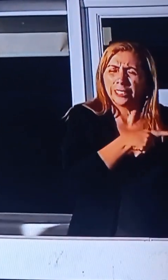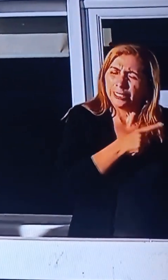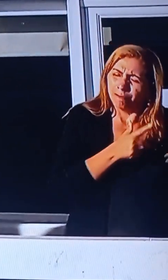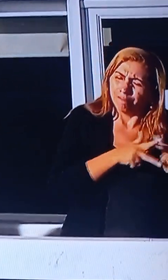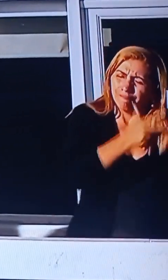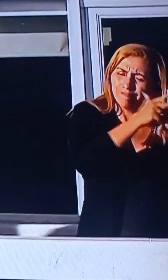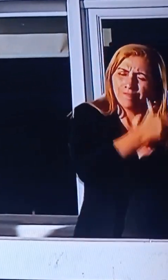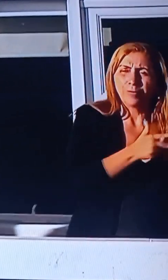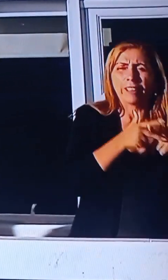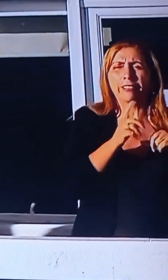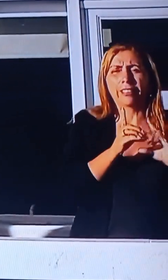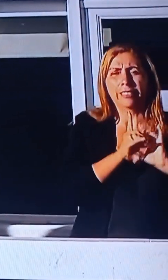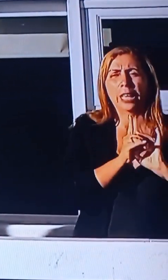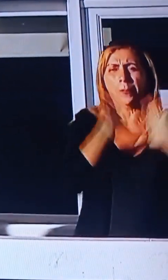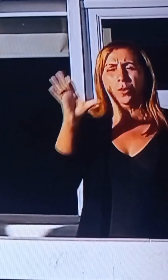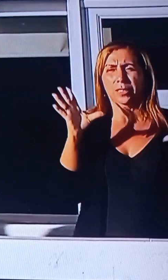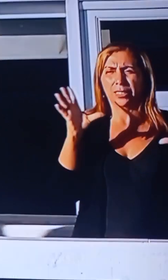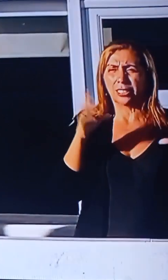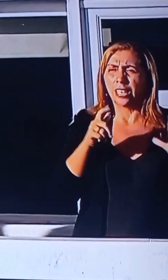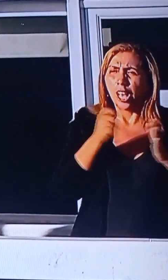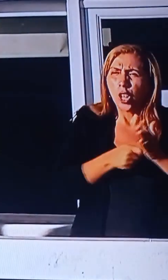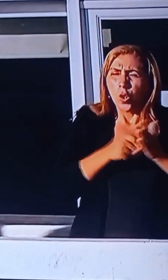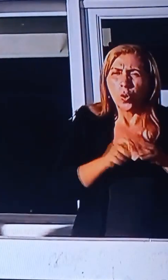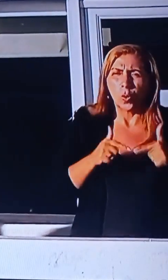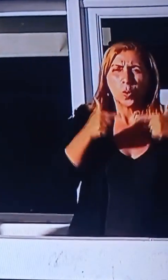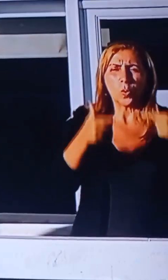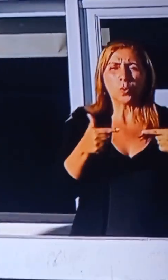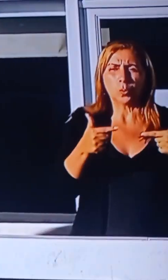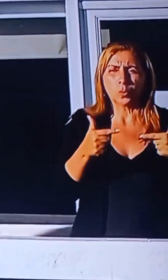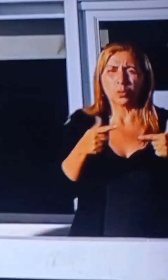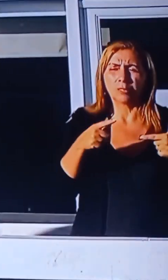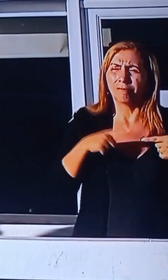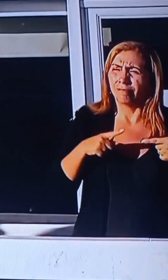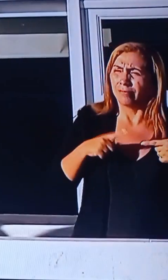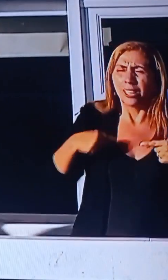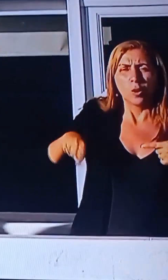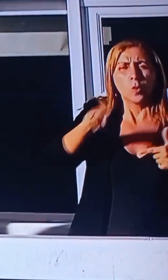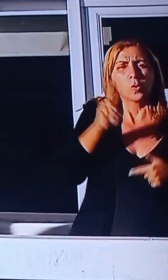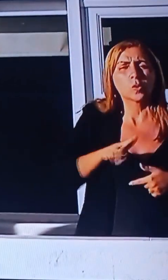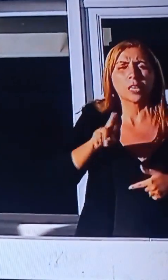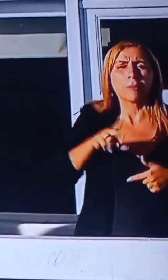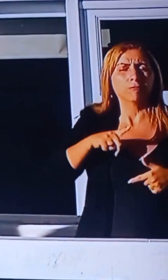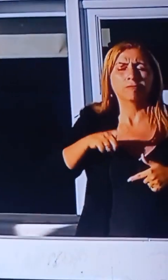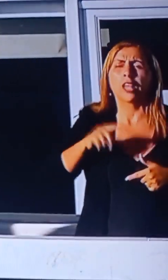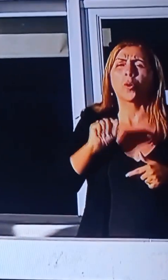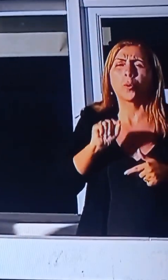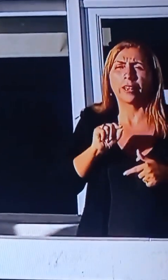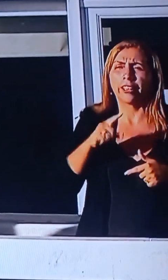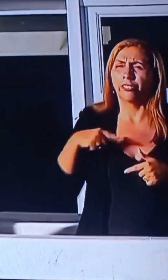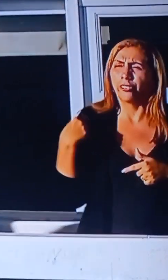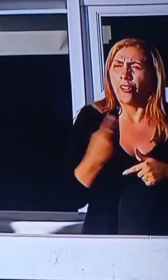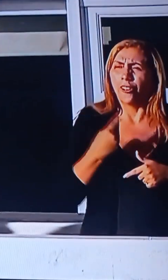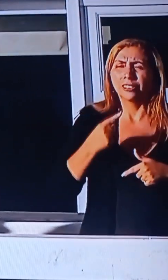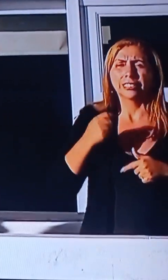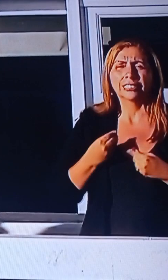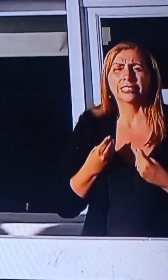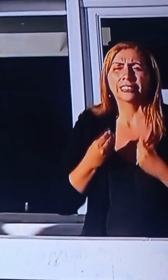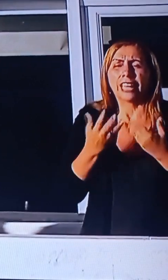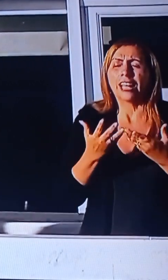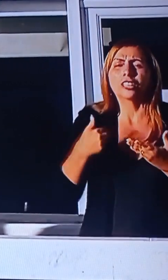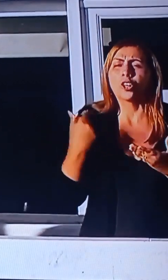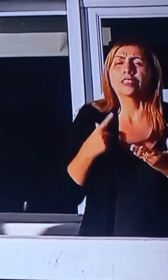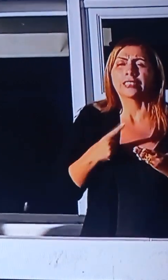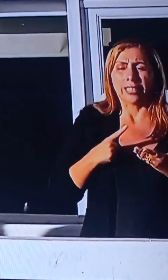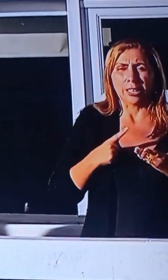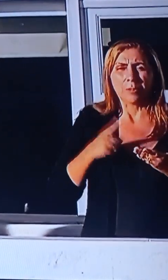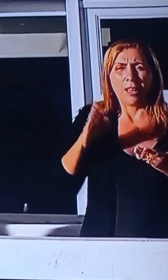destruir nossa democracia. Na luta pelo bem do Brasil, usaremos as armas que os nossos adversários mais